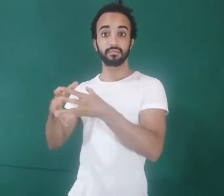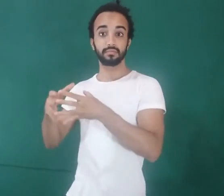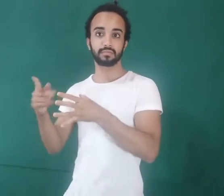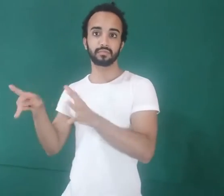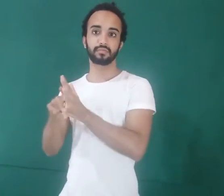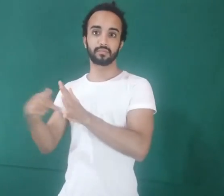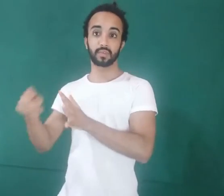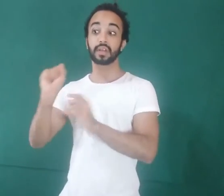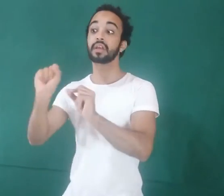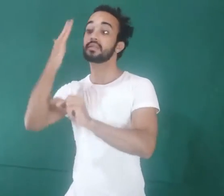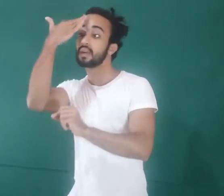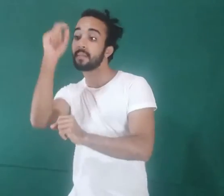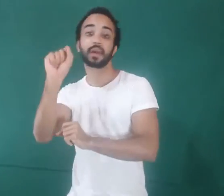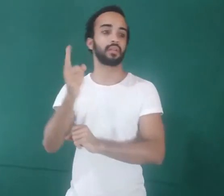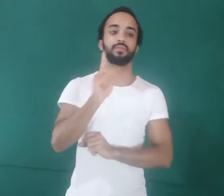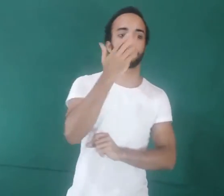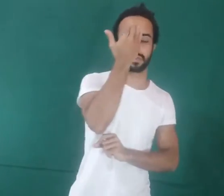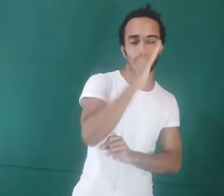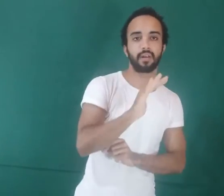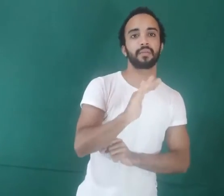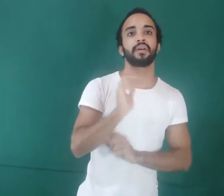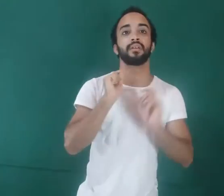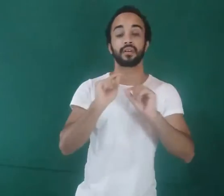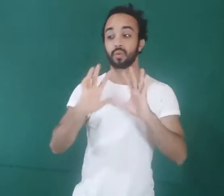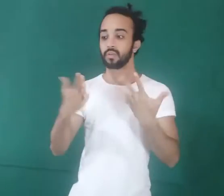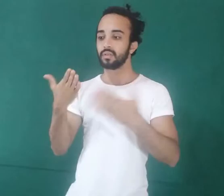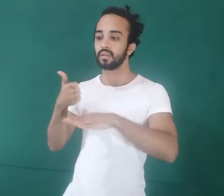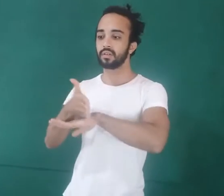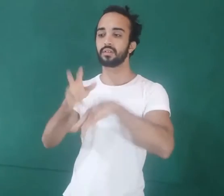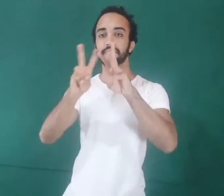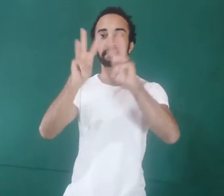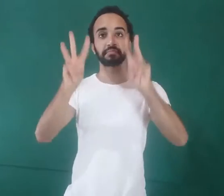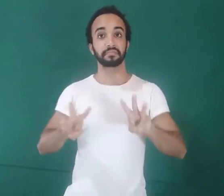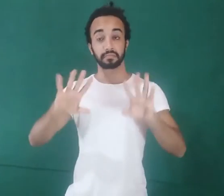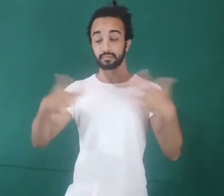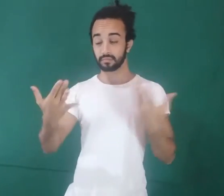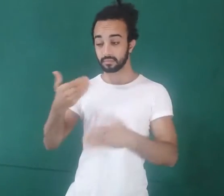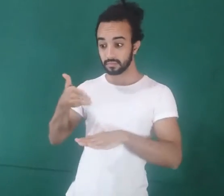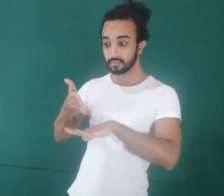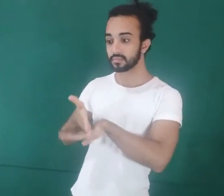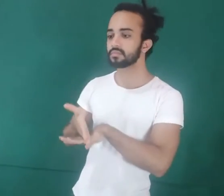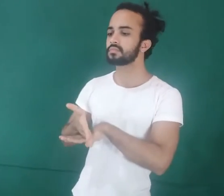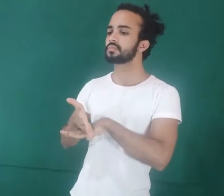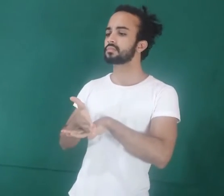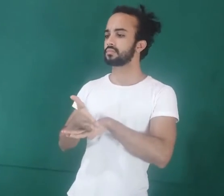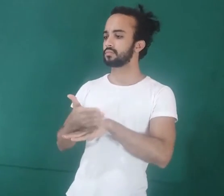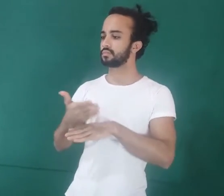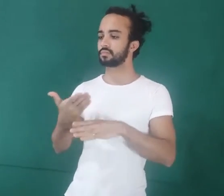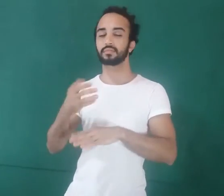já estava minando as nossas relações há muito tempo. Então, se você entrar numa galeria... Eu entro numa galeria em São Paulo, minha gente, eu quase peço desculpas. É